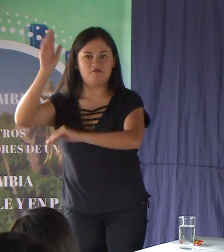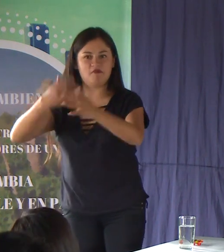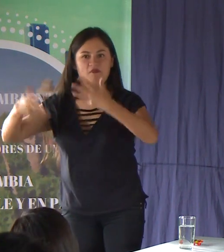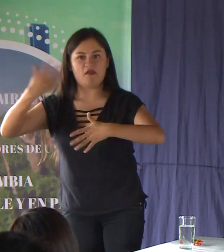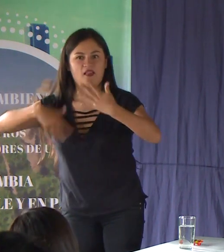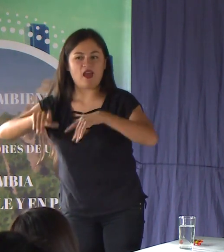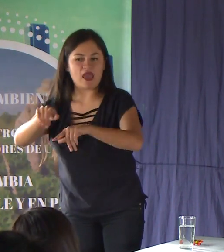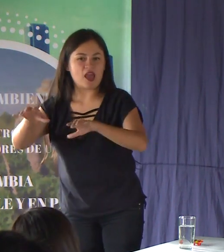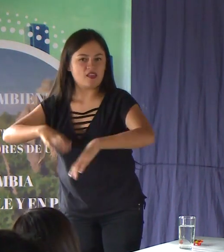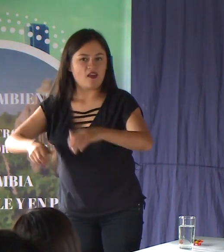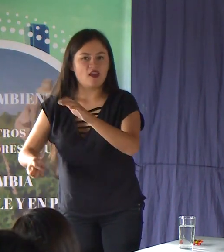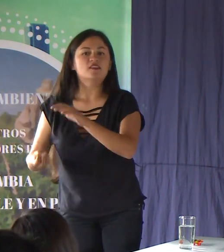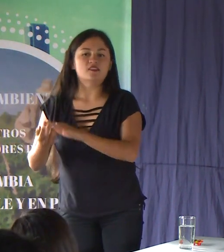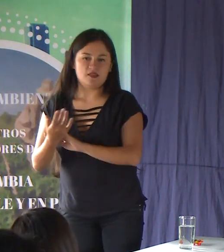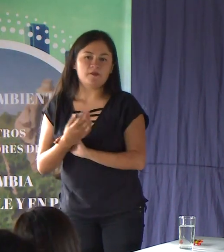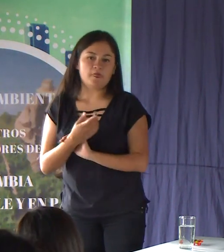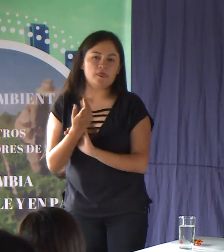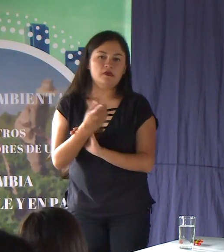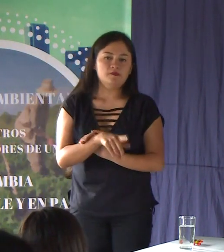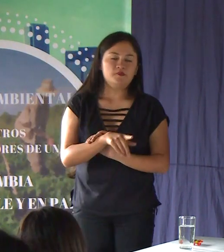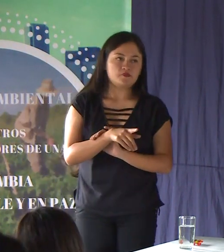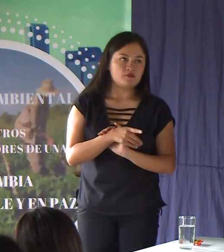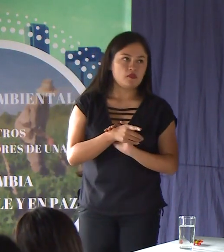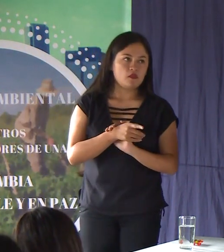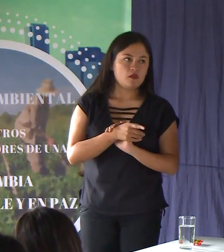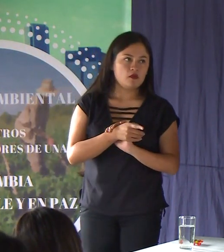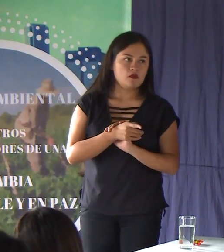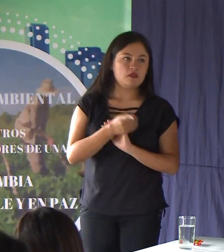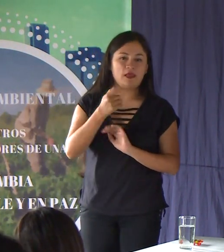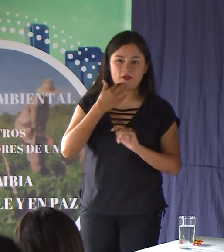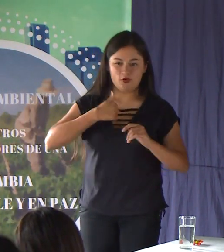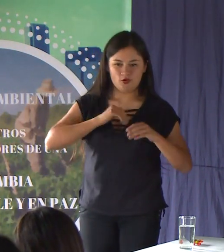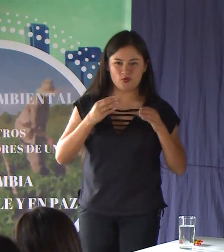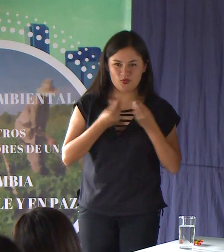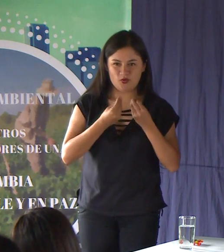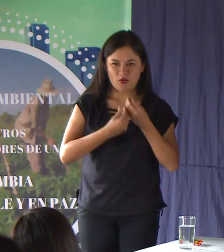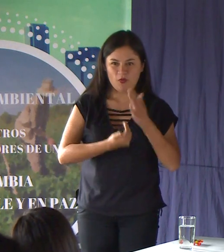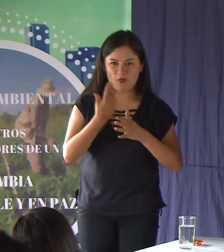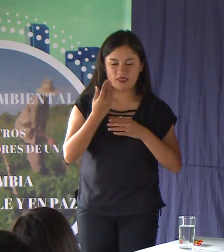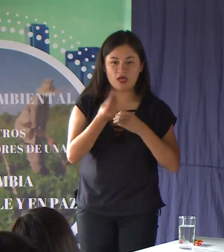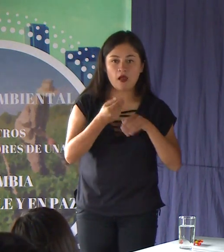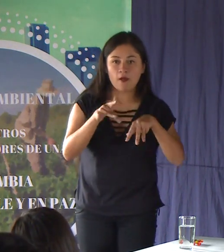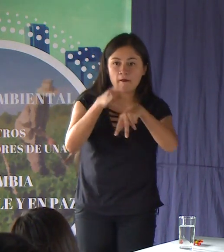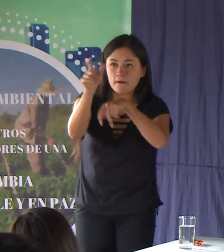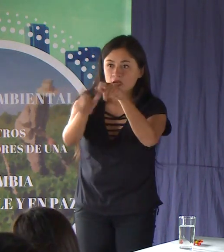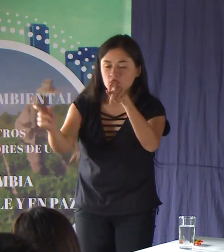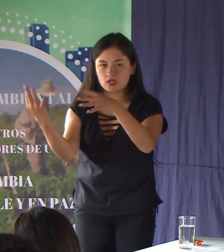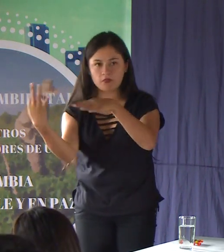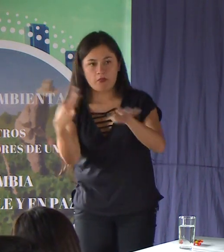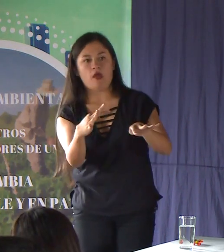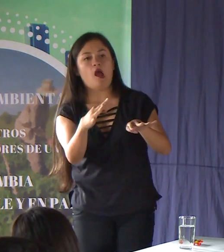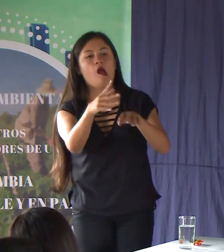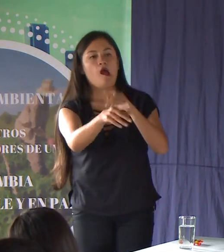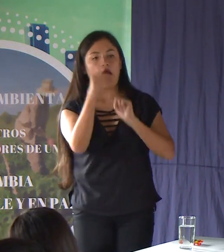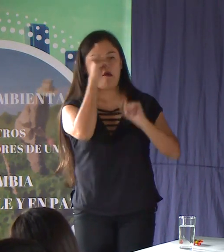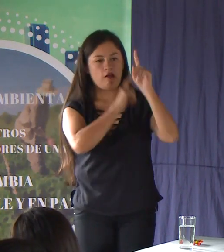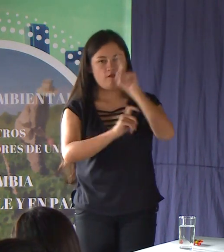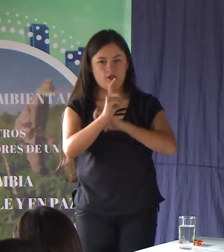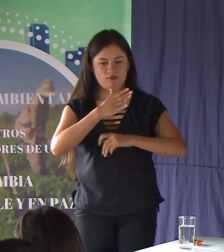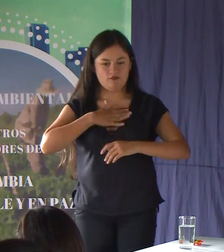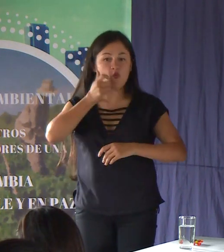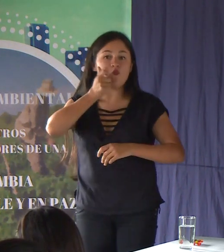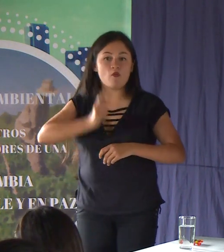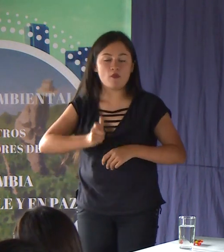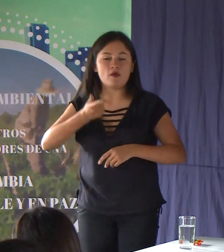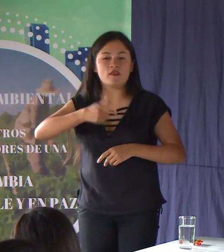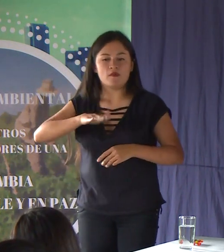poder ir introduciendo estas reflexiones que no solo hacemos como seres humanos, sino que como